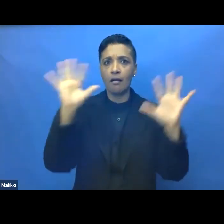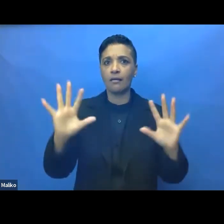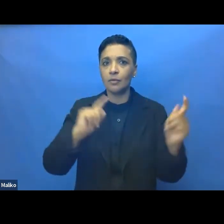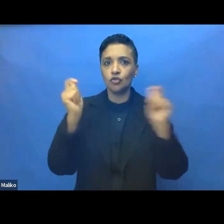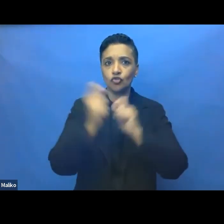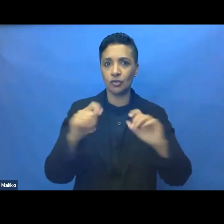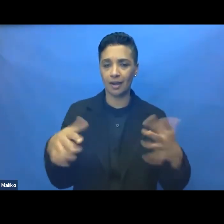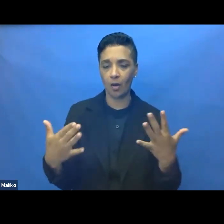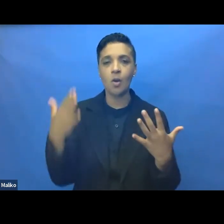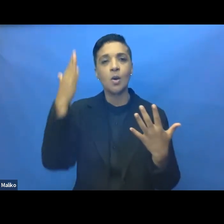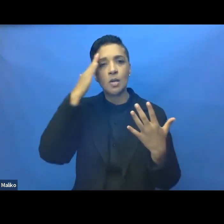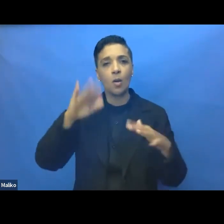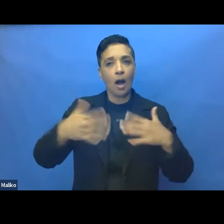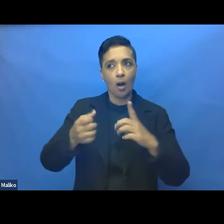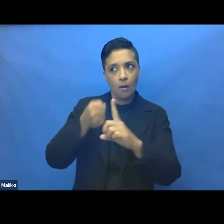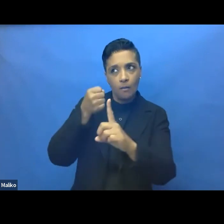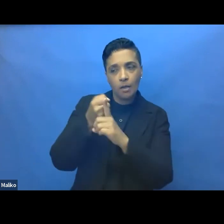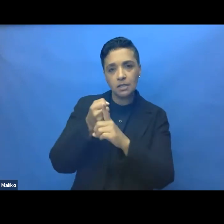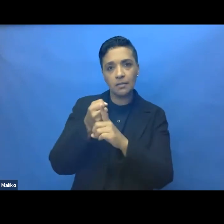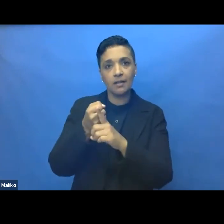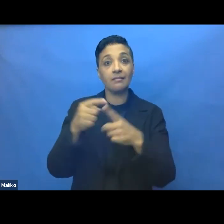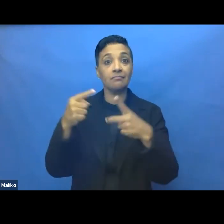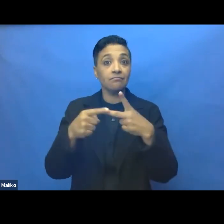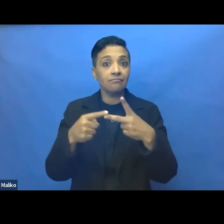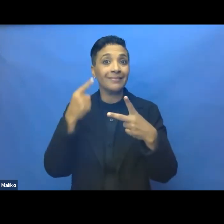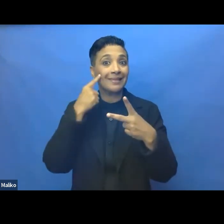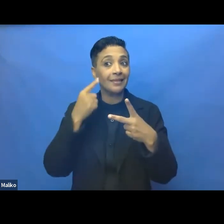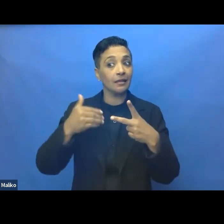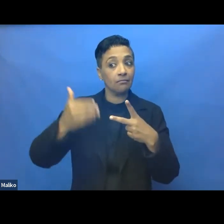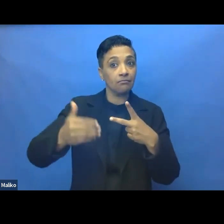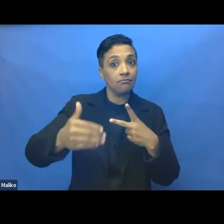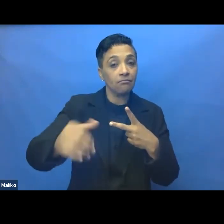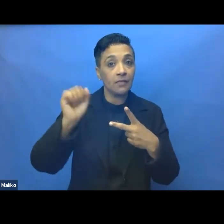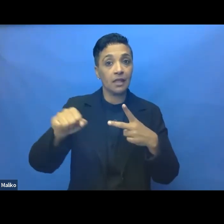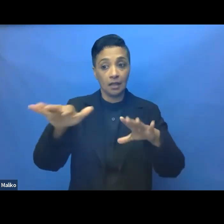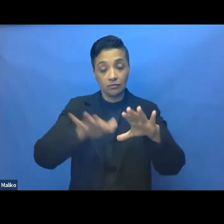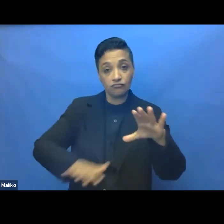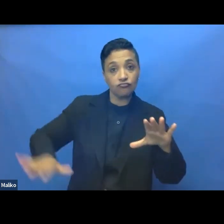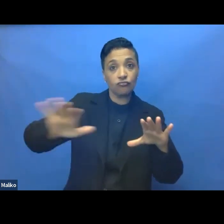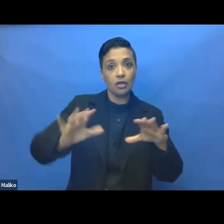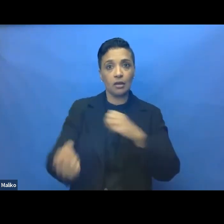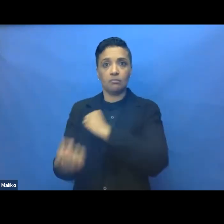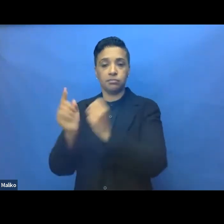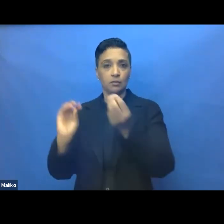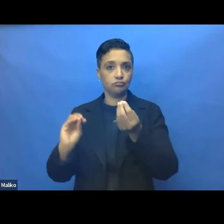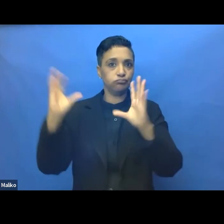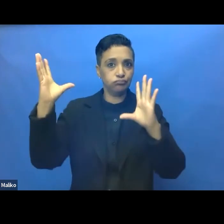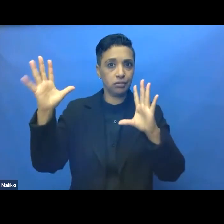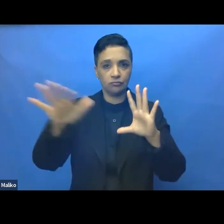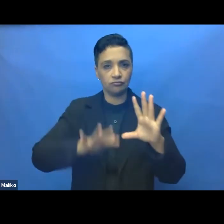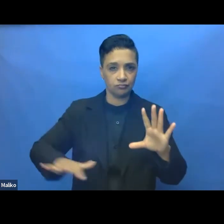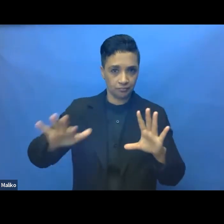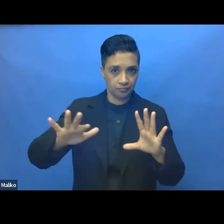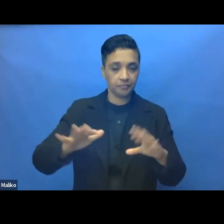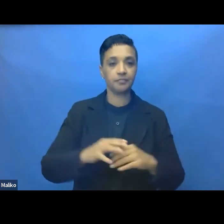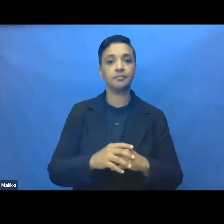sont informées sur les impacts du changement climatique, identifier les impacts